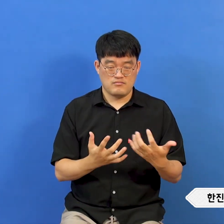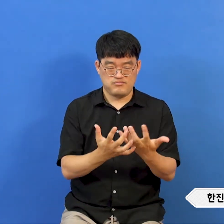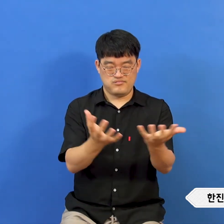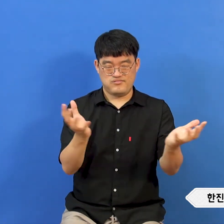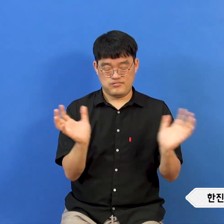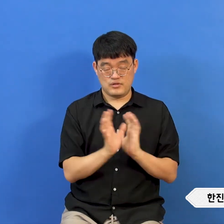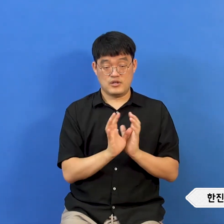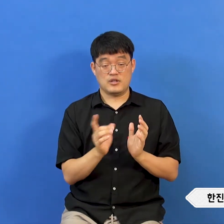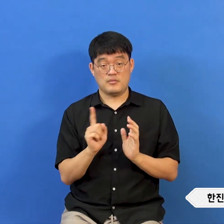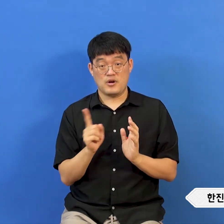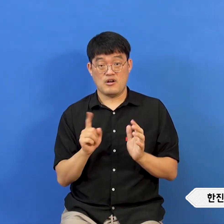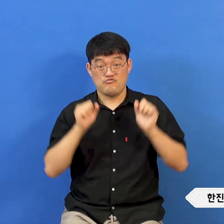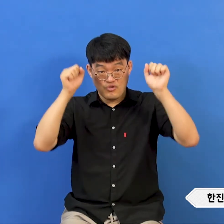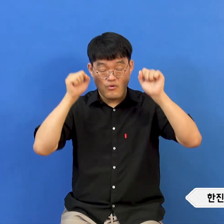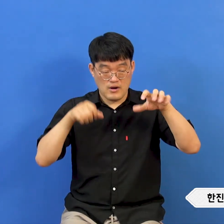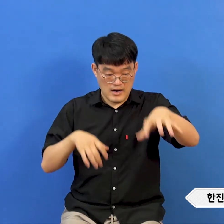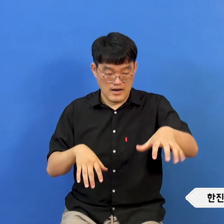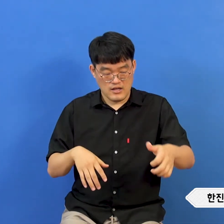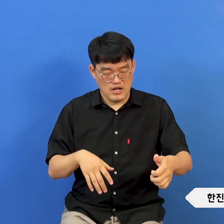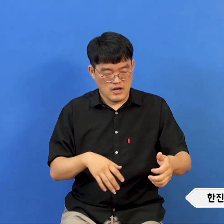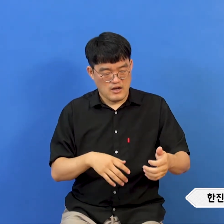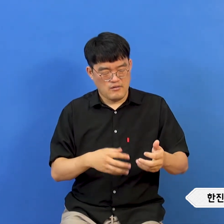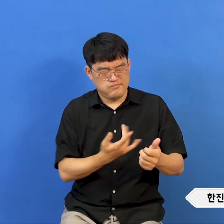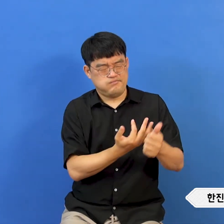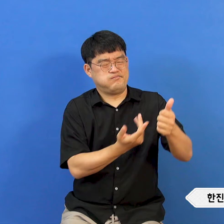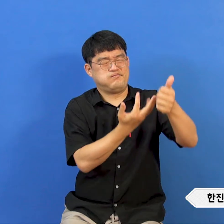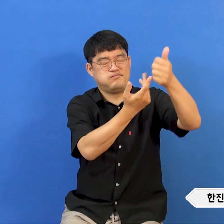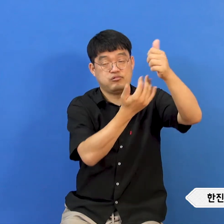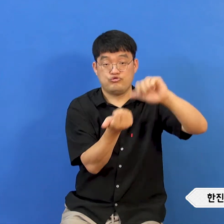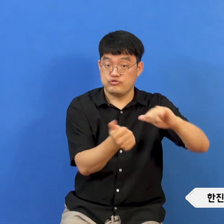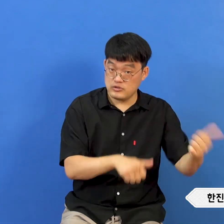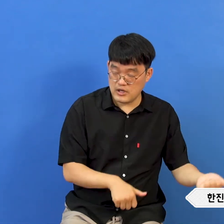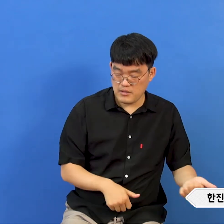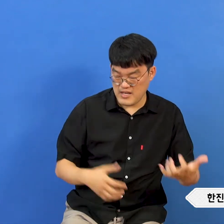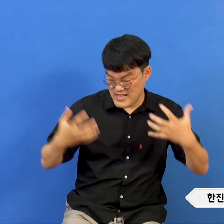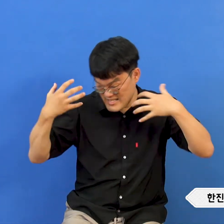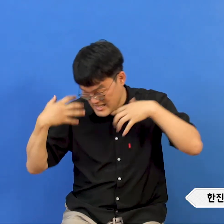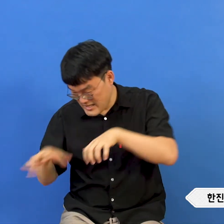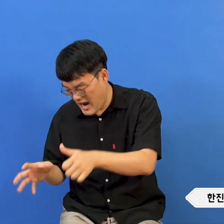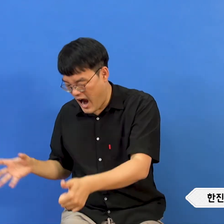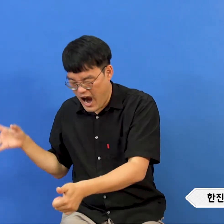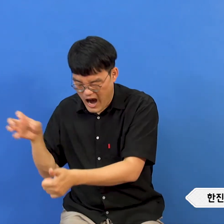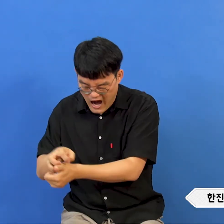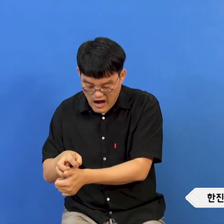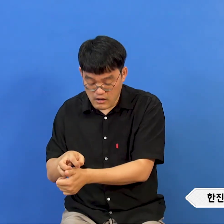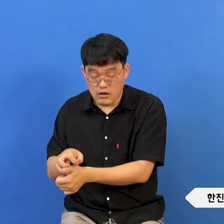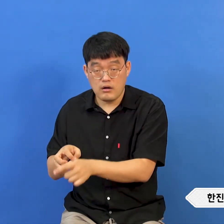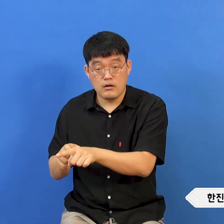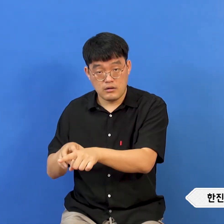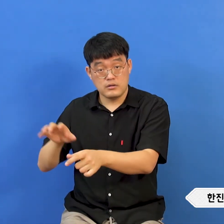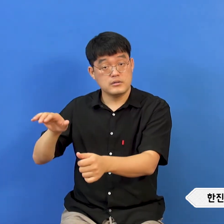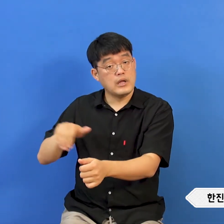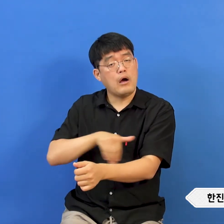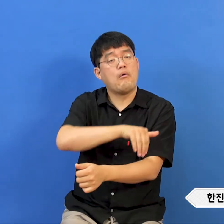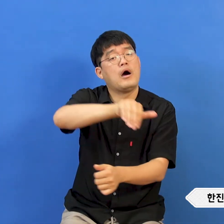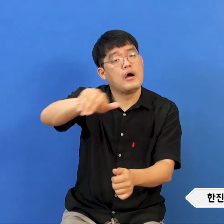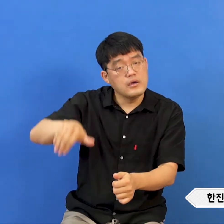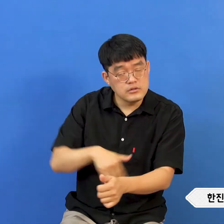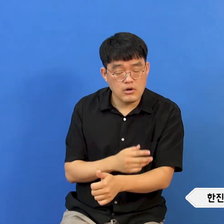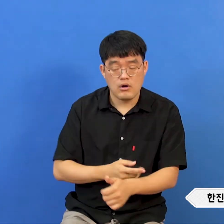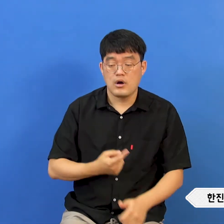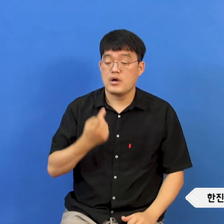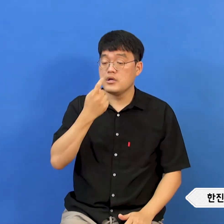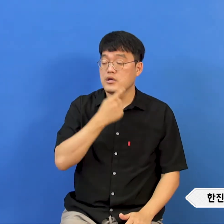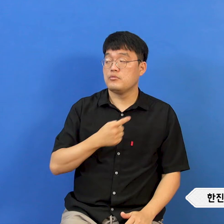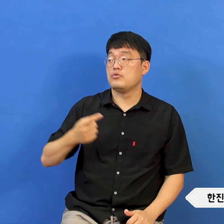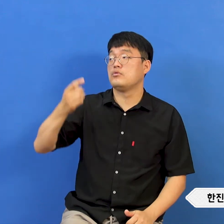바로 죽음입니다. 그런 상황에서 입으로 시인하면 구원에 이른다라고 한 것입니다. 왜냐하면